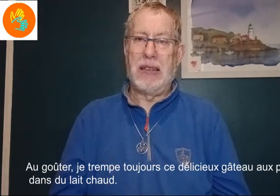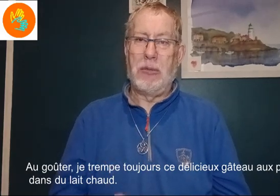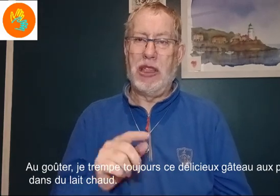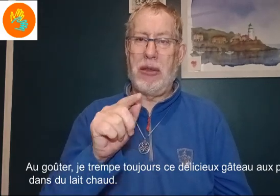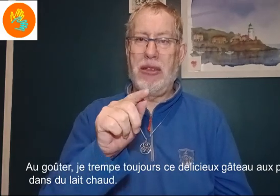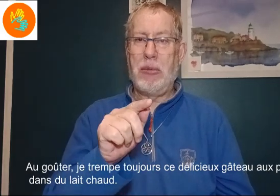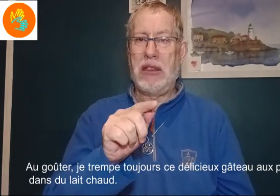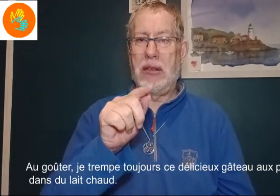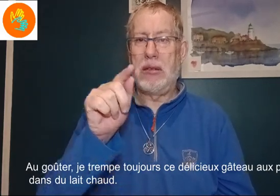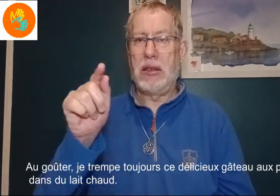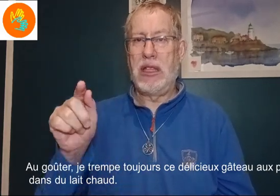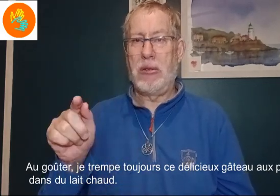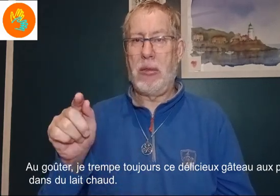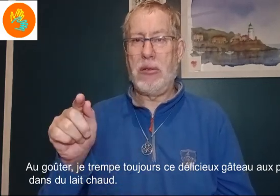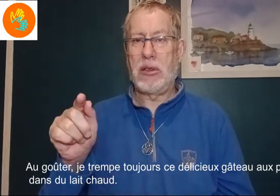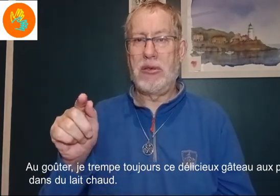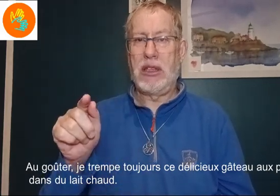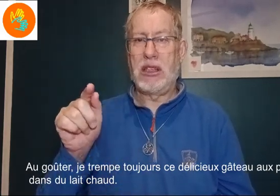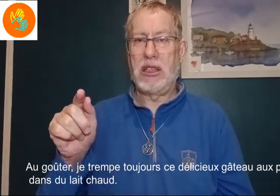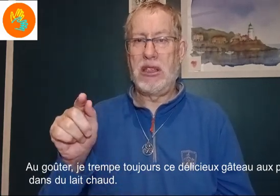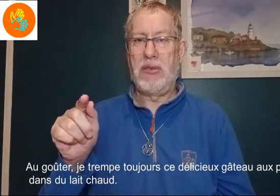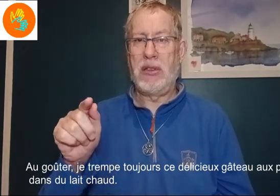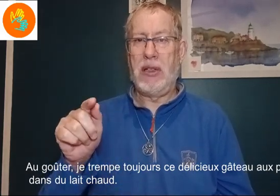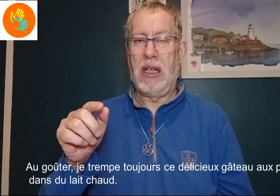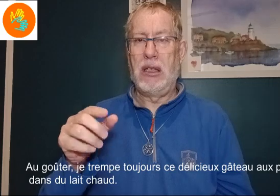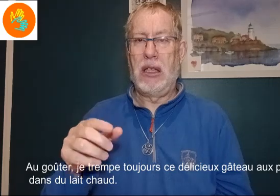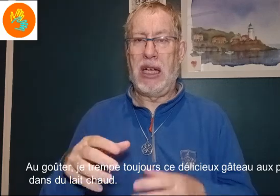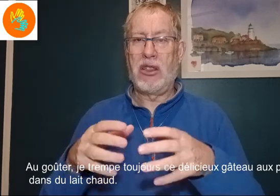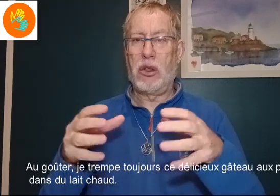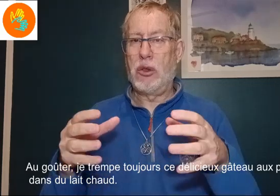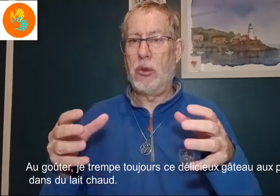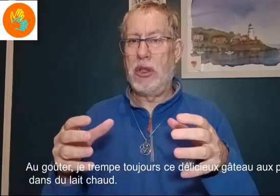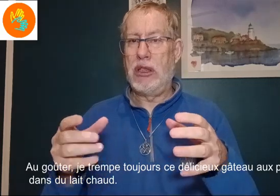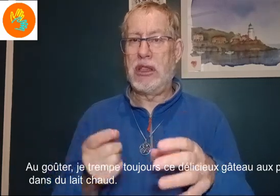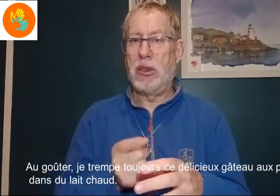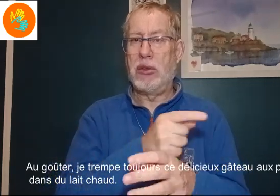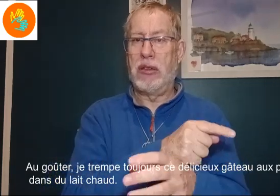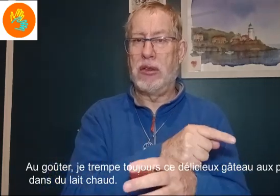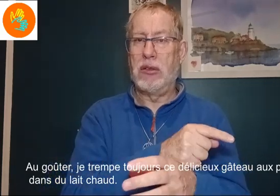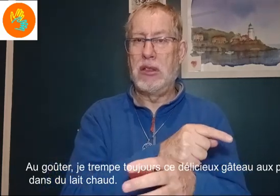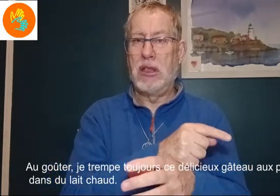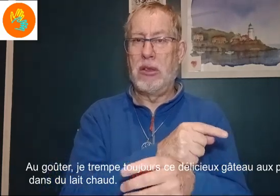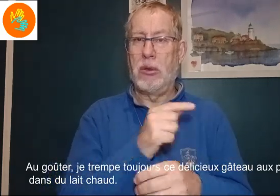Moi, je préfère mettre délicieux après parce qu'en fait, l'adjectif, il va accentuer ce qui est juste avant. Donc,